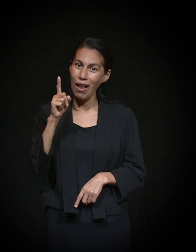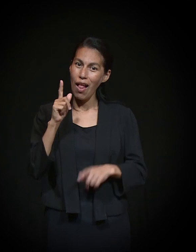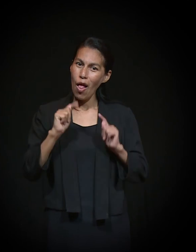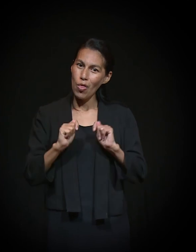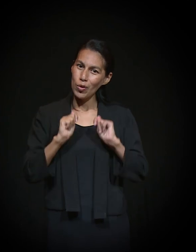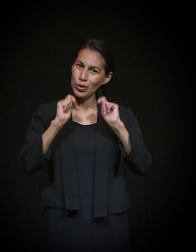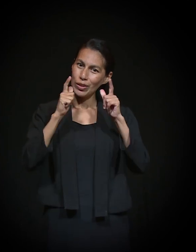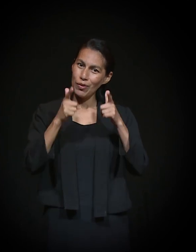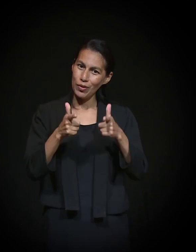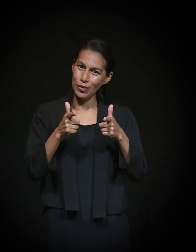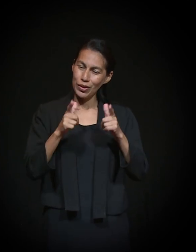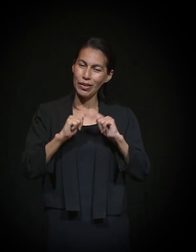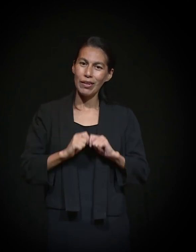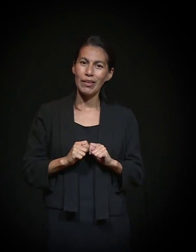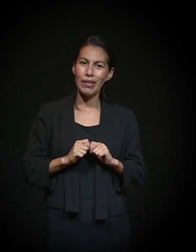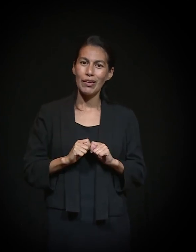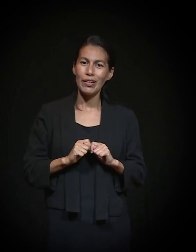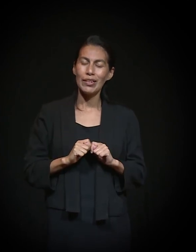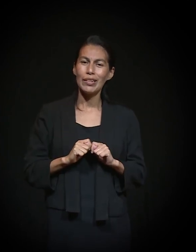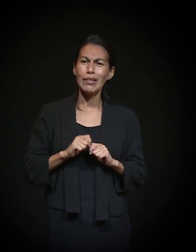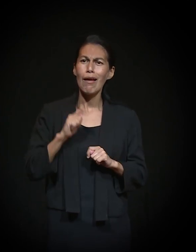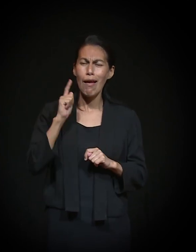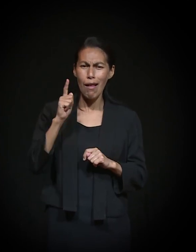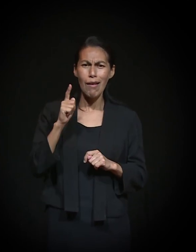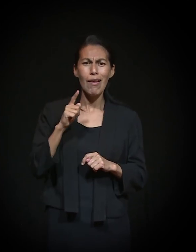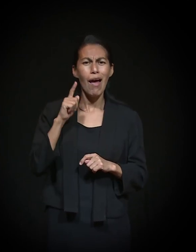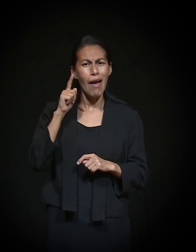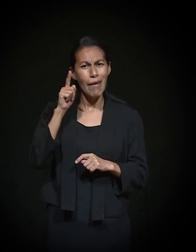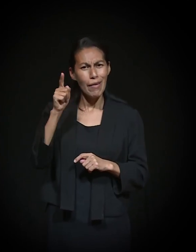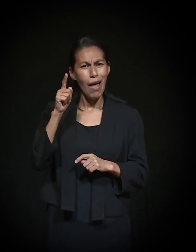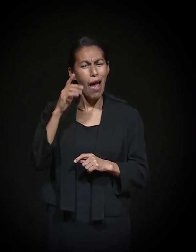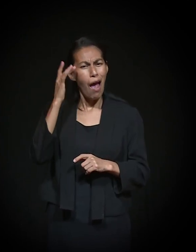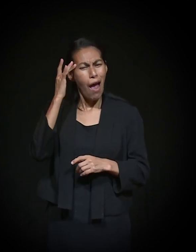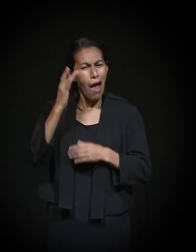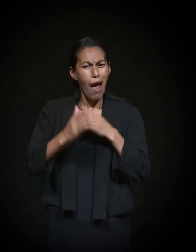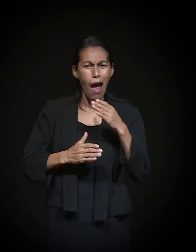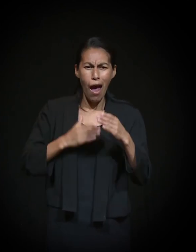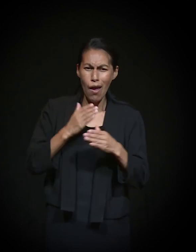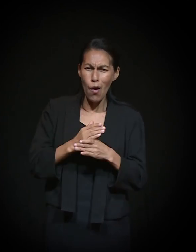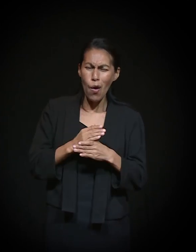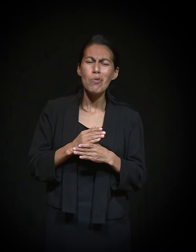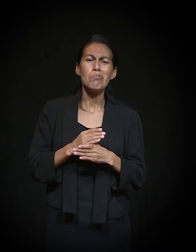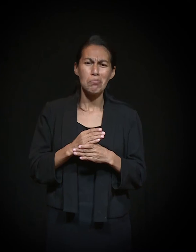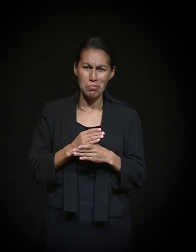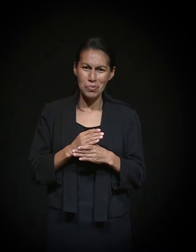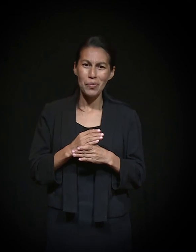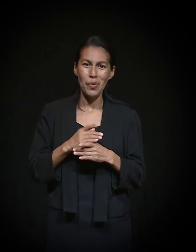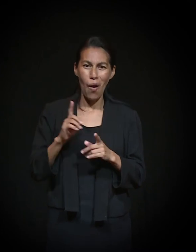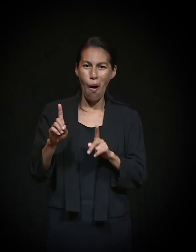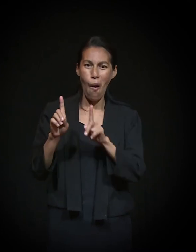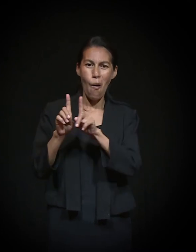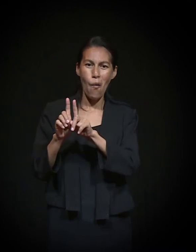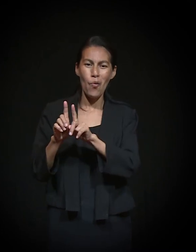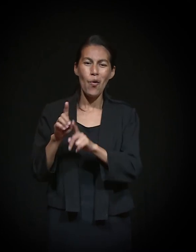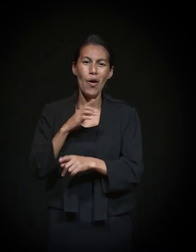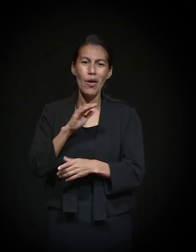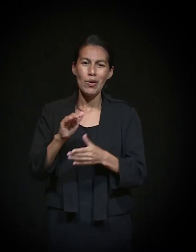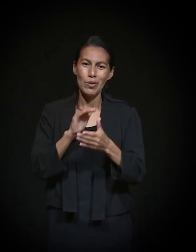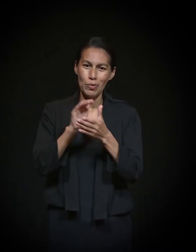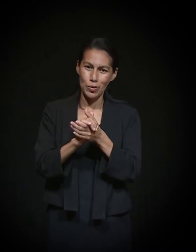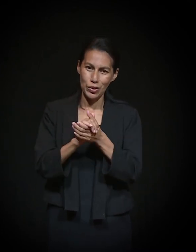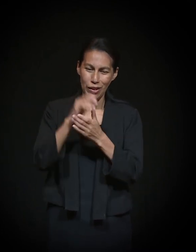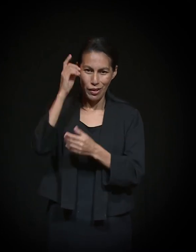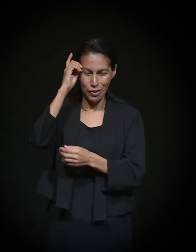cordial saludo y que Dios les dé muchos años más al lado de su linda esposa y que Dios pueda bendecir